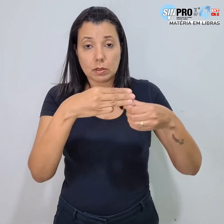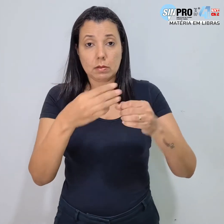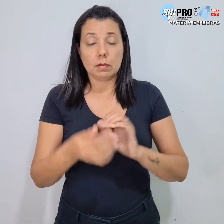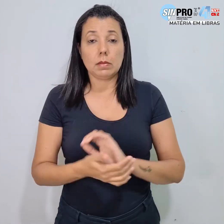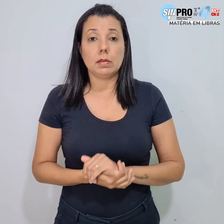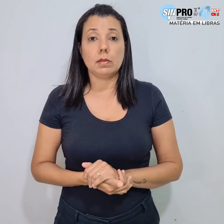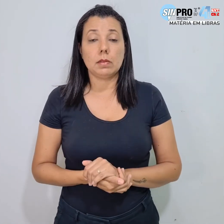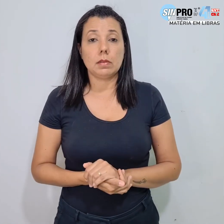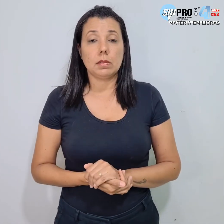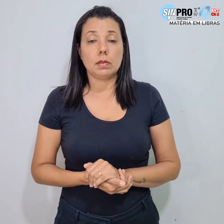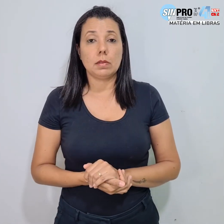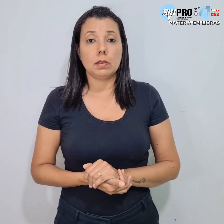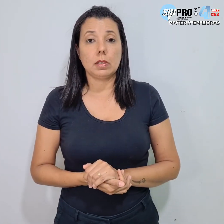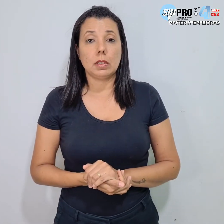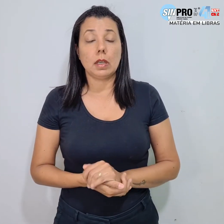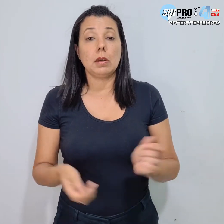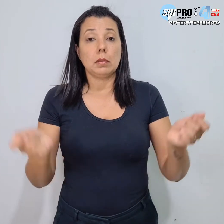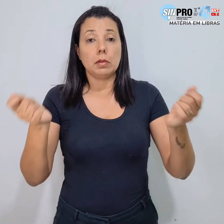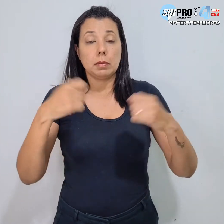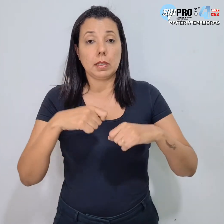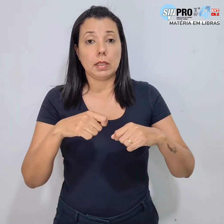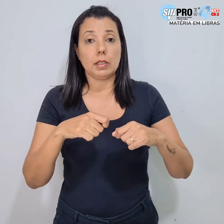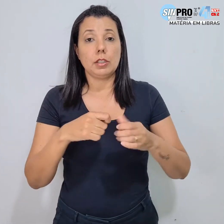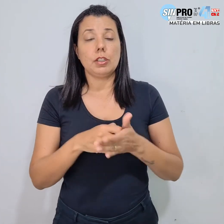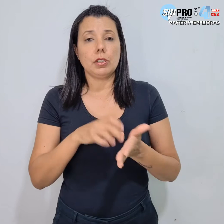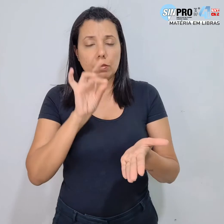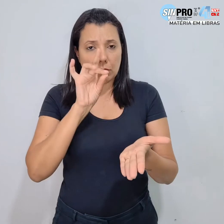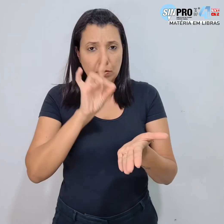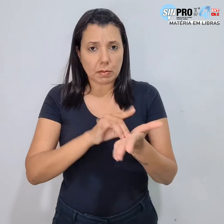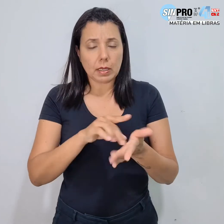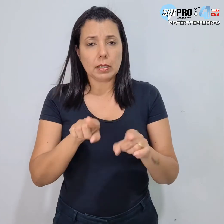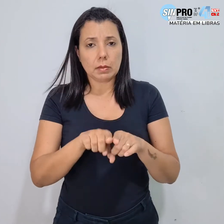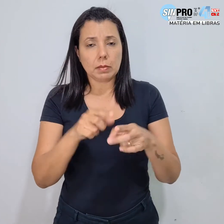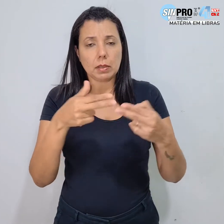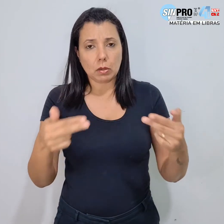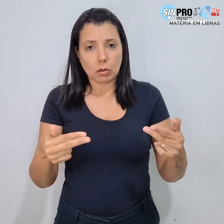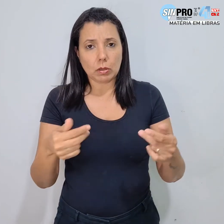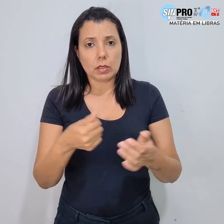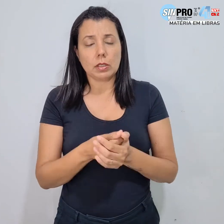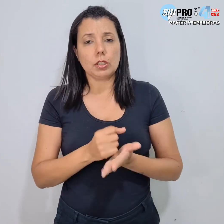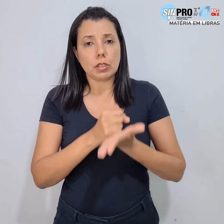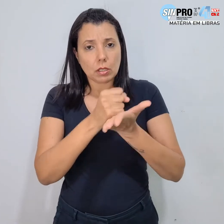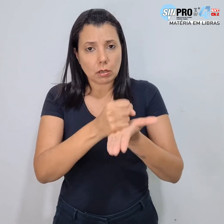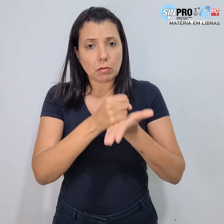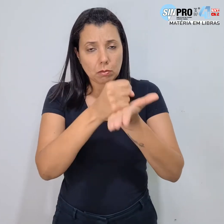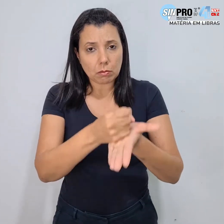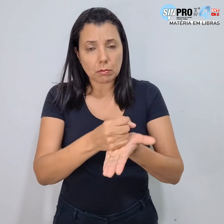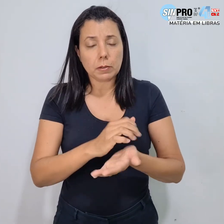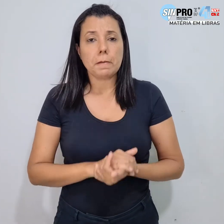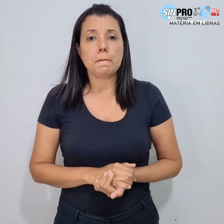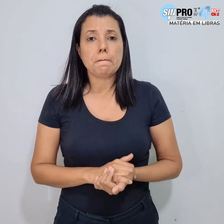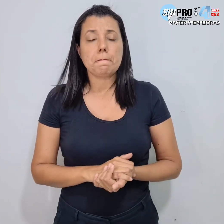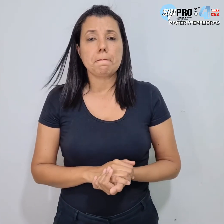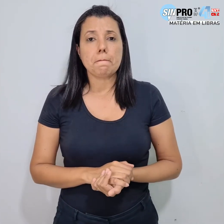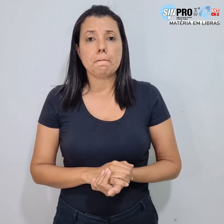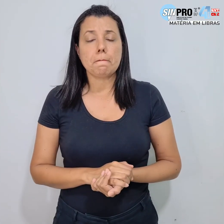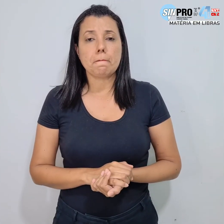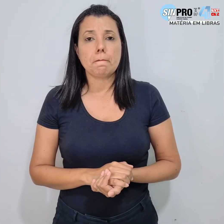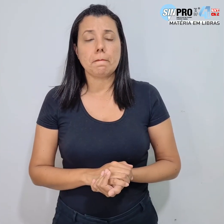municípios a possibilidade de firmarem instrumentos de cooperação